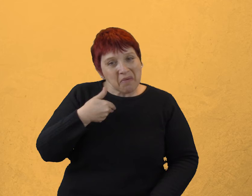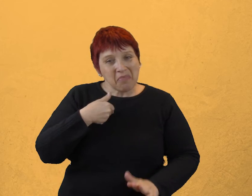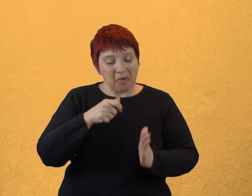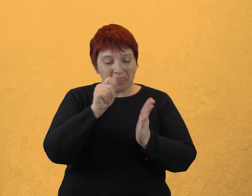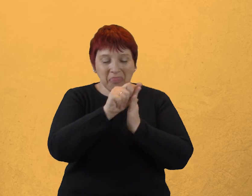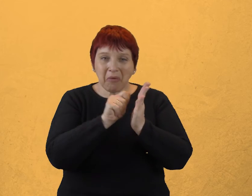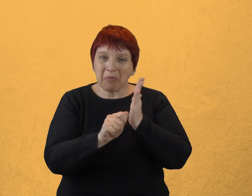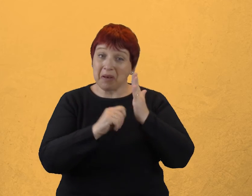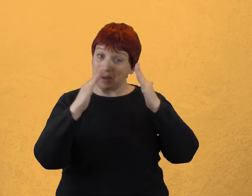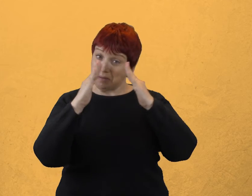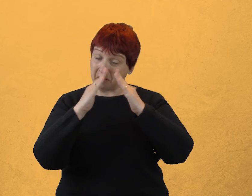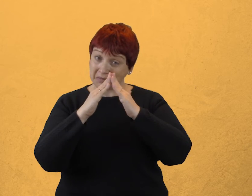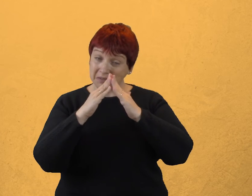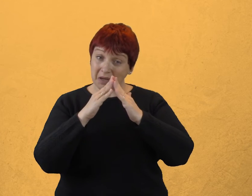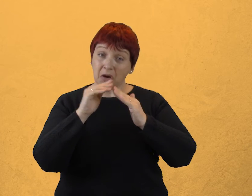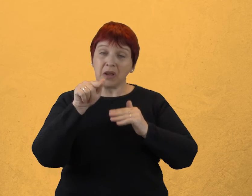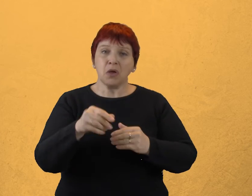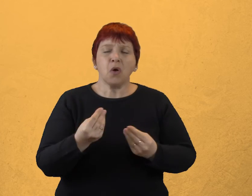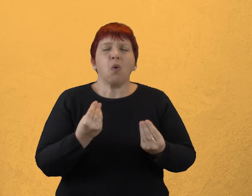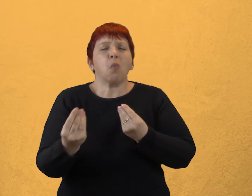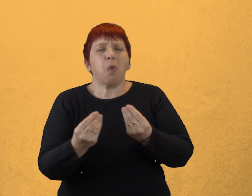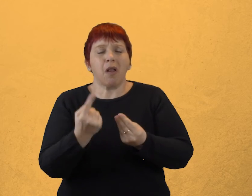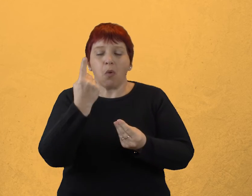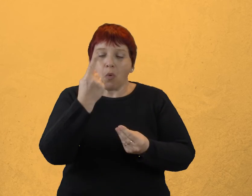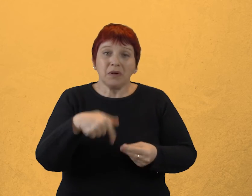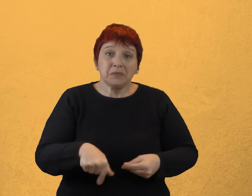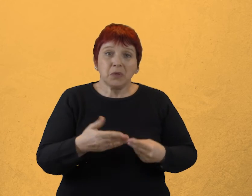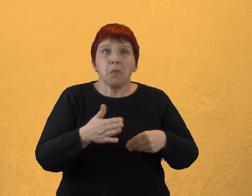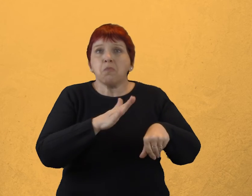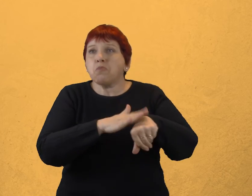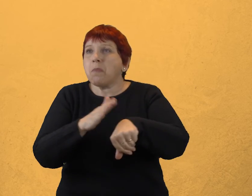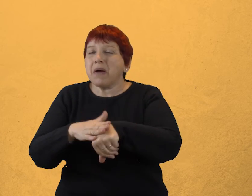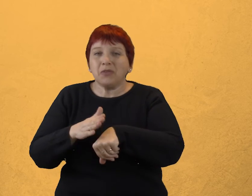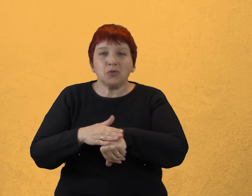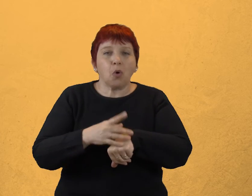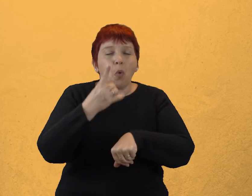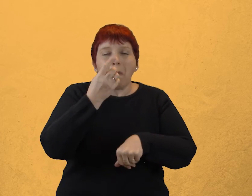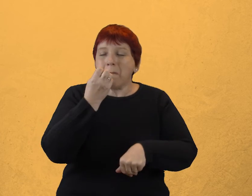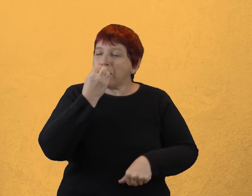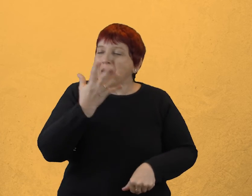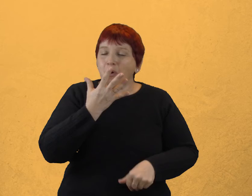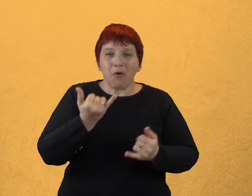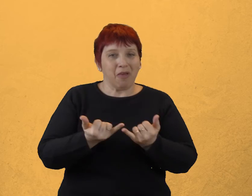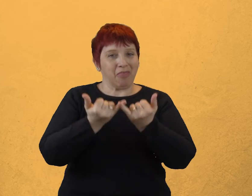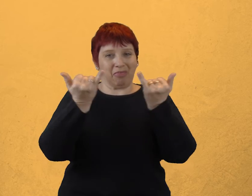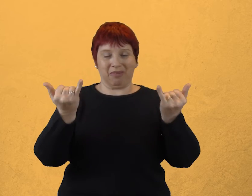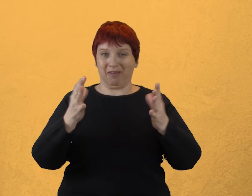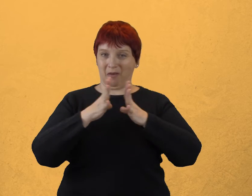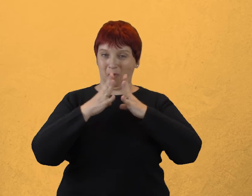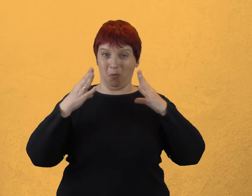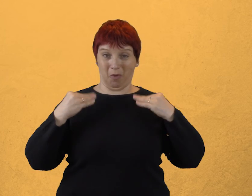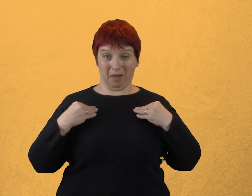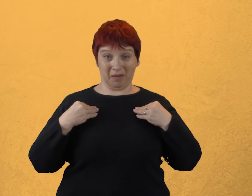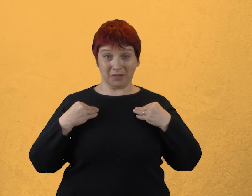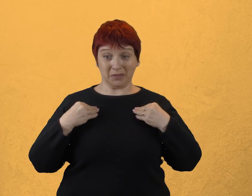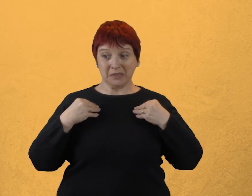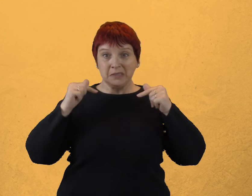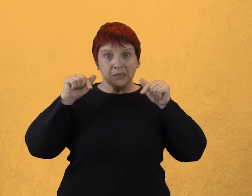deberes que escribiéramos cuál ha sido hasta el momento el mejor día de la escuela. Y yo no